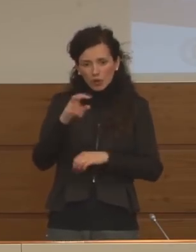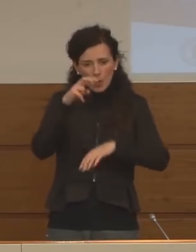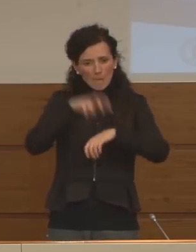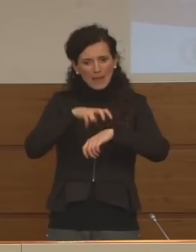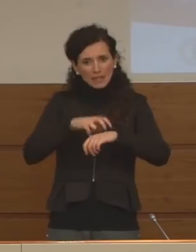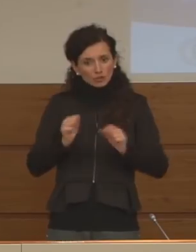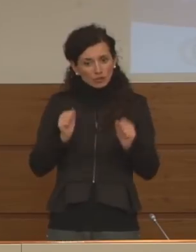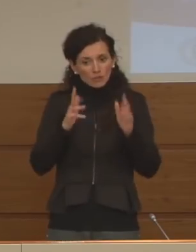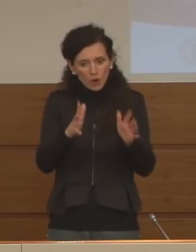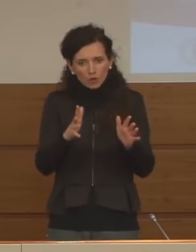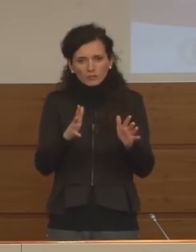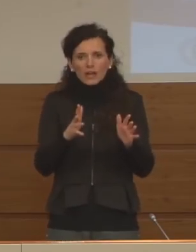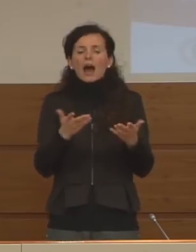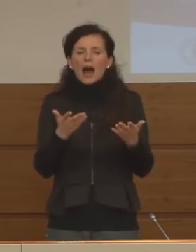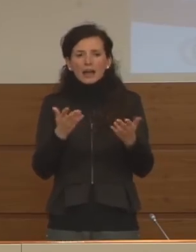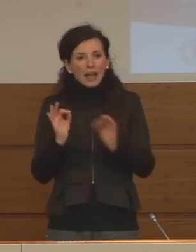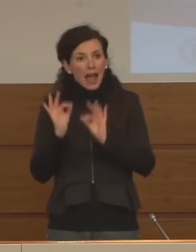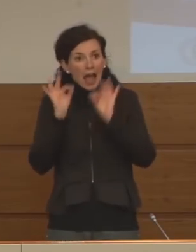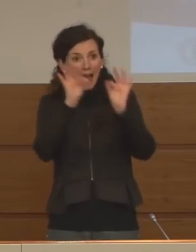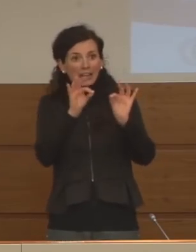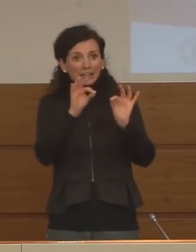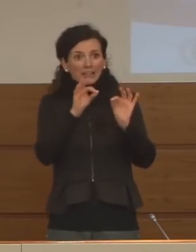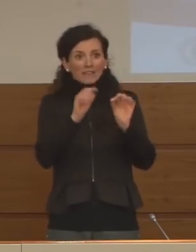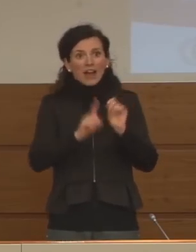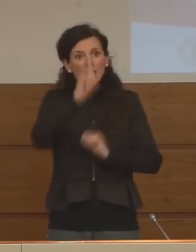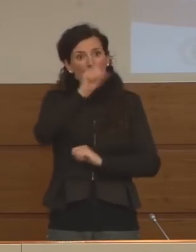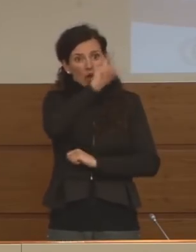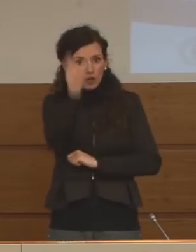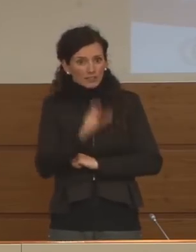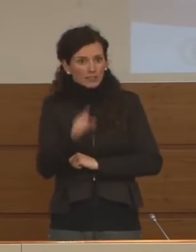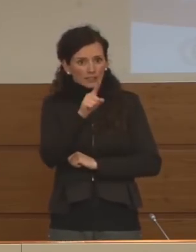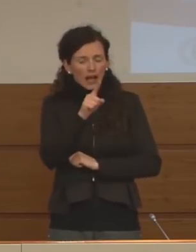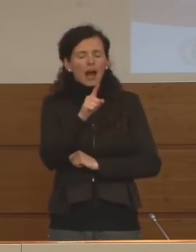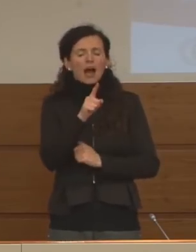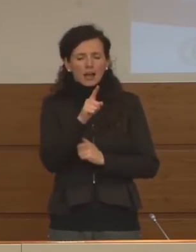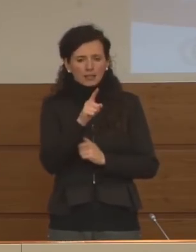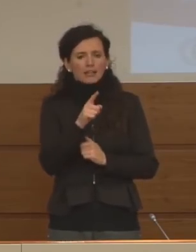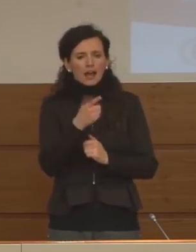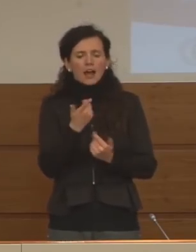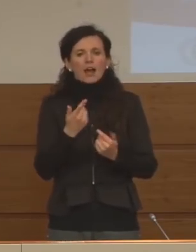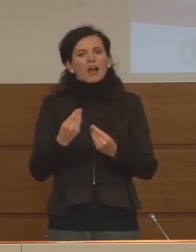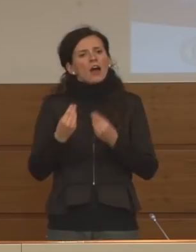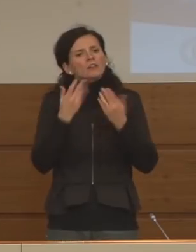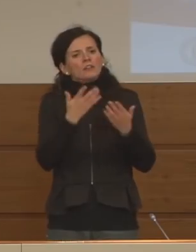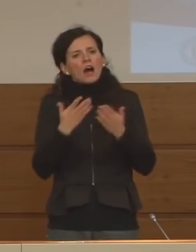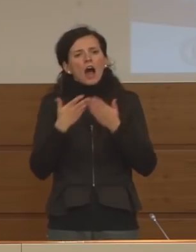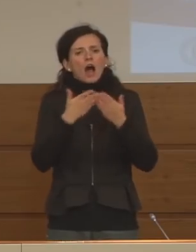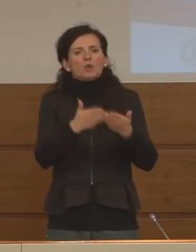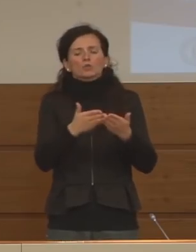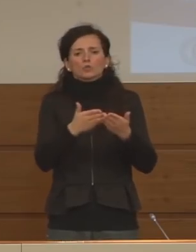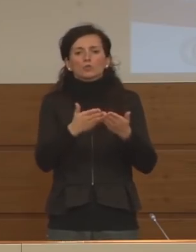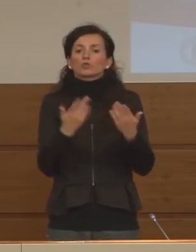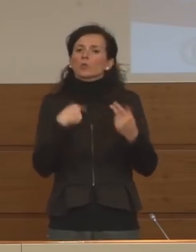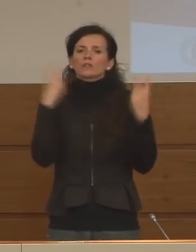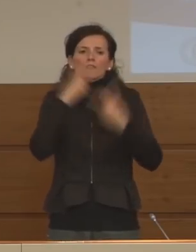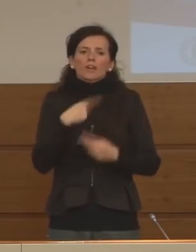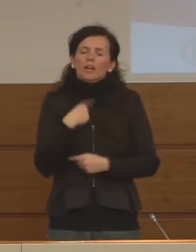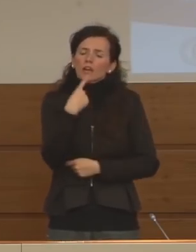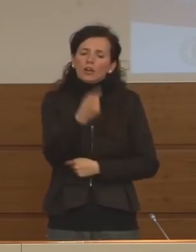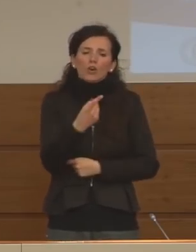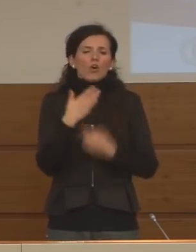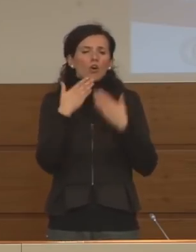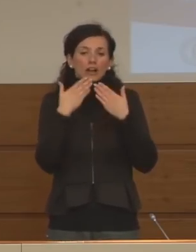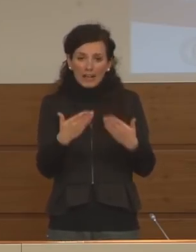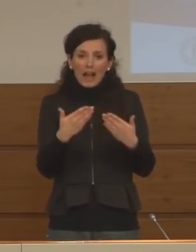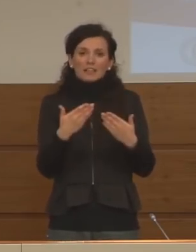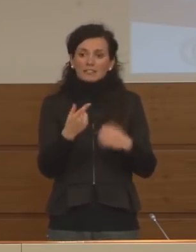arrivino nelle zone più devastate del nostro paese a dare un contributo davvero li voglio ringraziare ieri